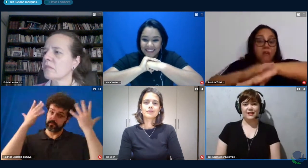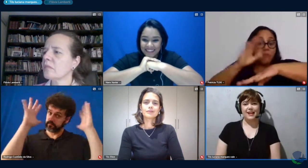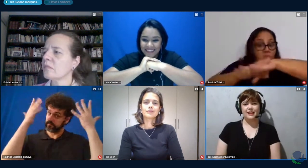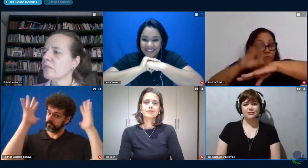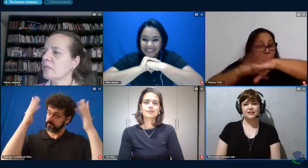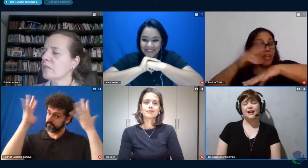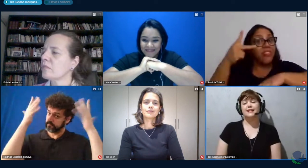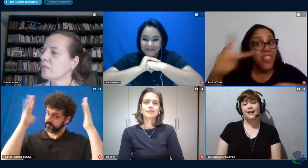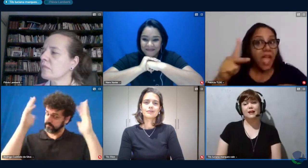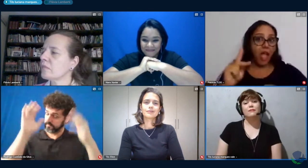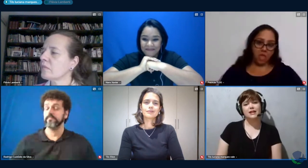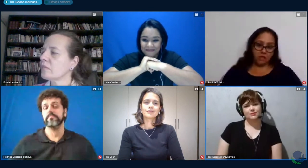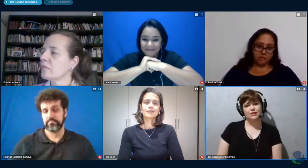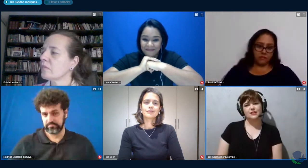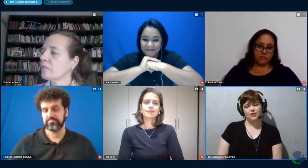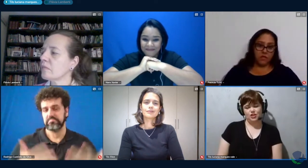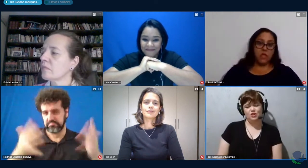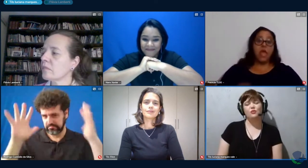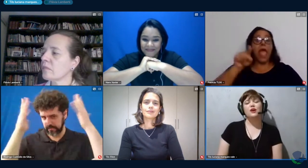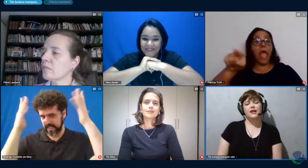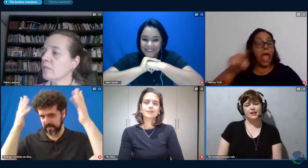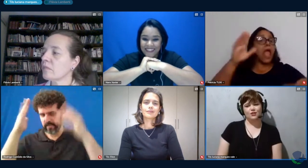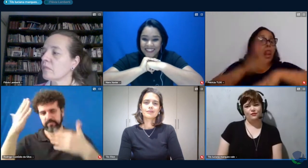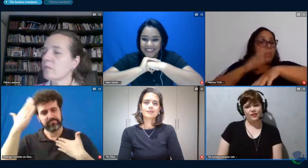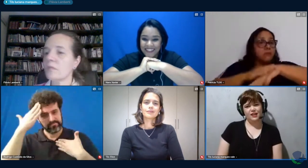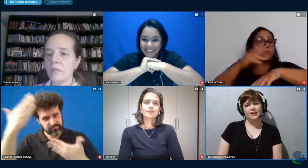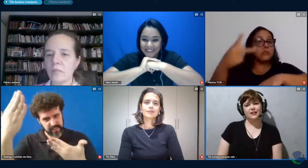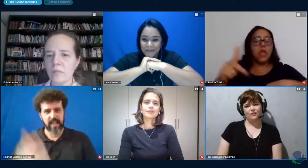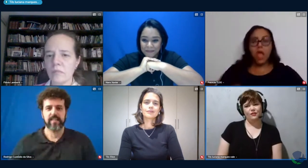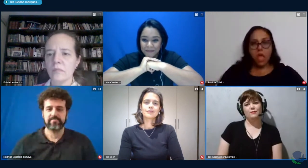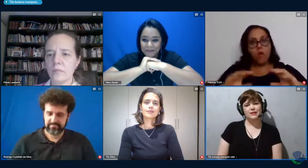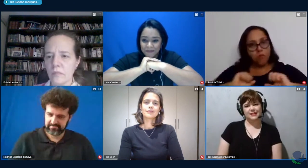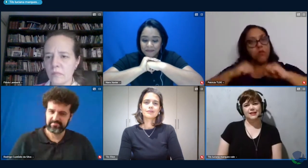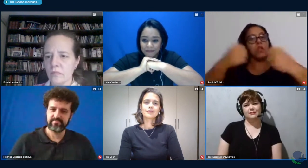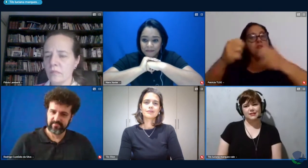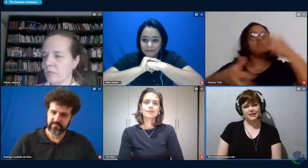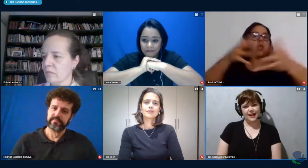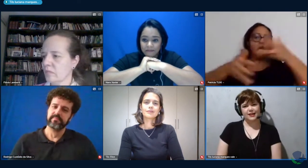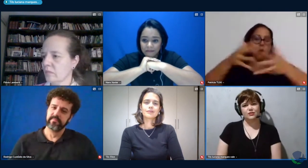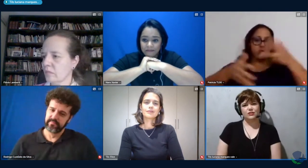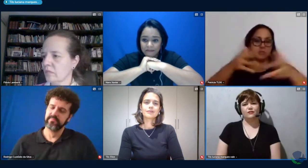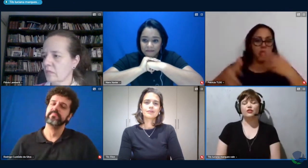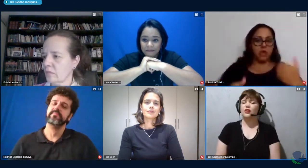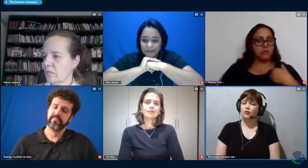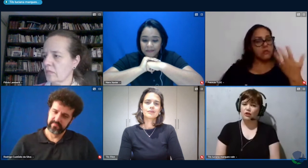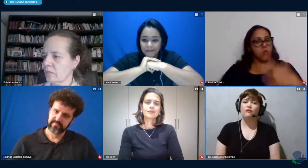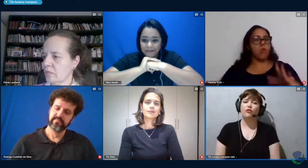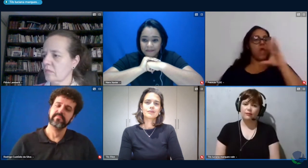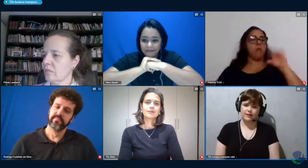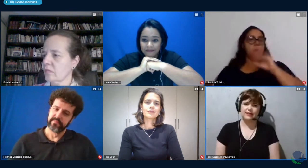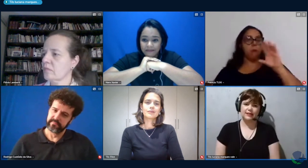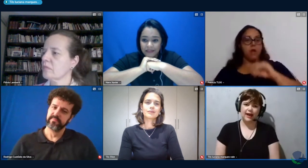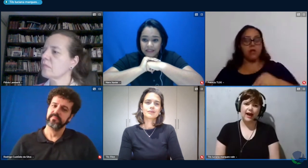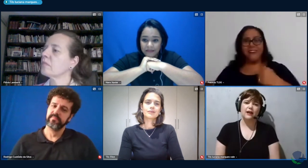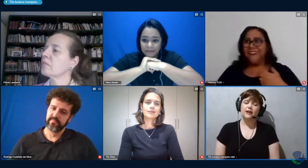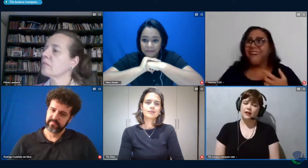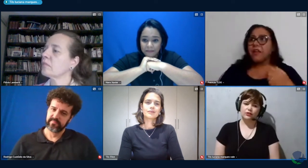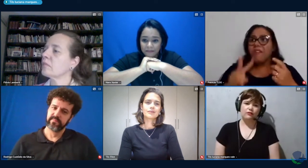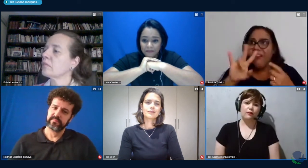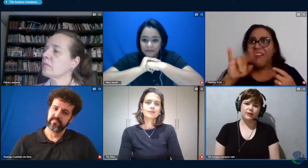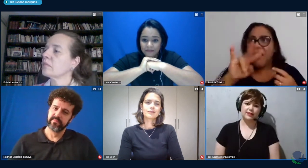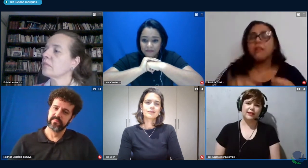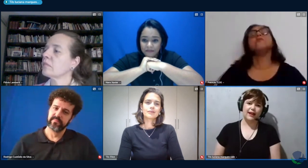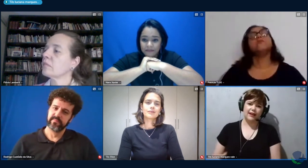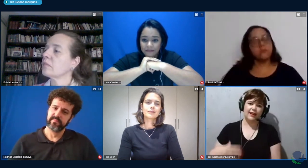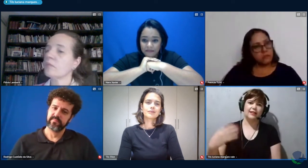de defender em língua de sinais, ela mesma decidiu resolveu apresentar em língua de sinais, Rodrigo falou, não, eu vou apresentar, eu